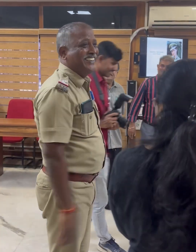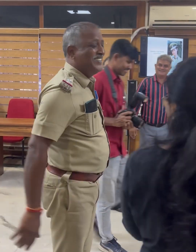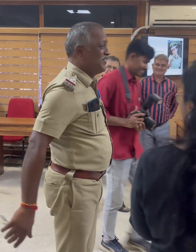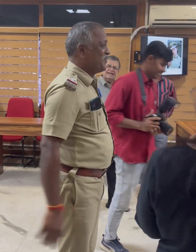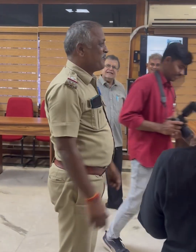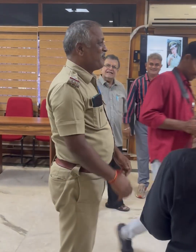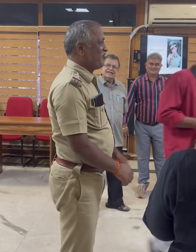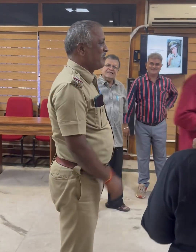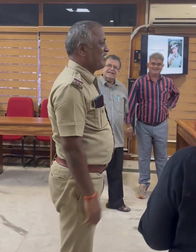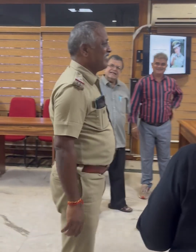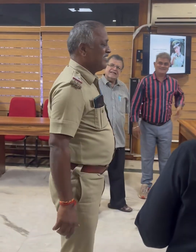சூப்பர். உங்க பேருங்க?